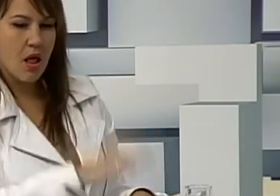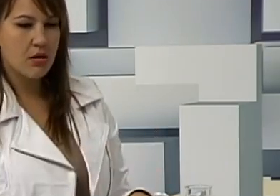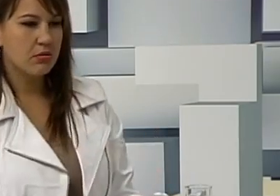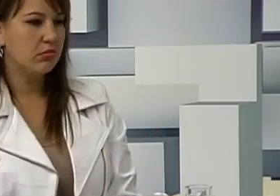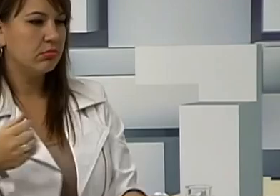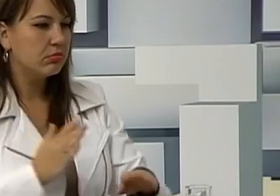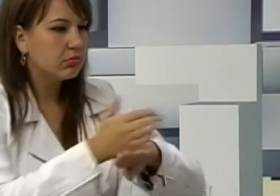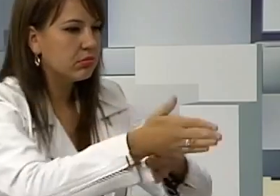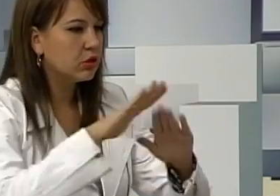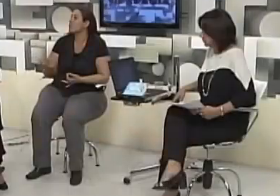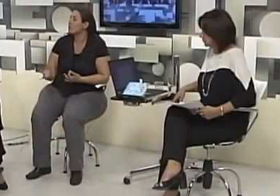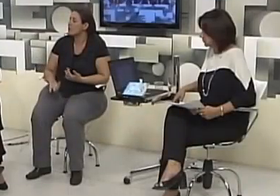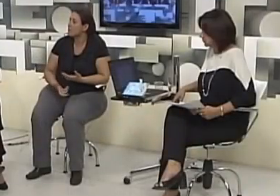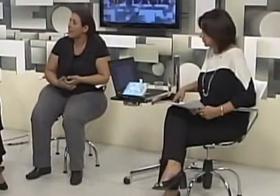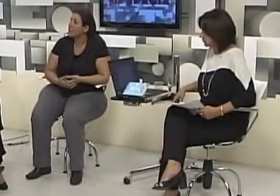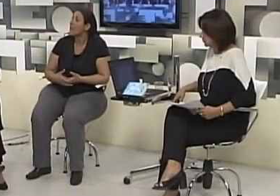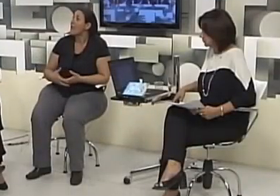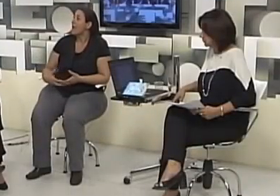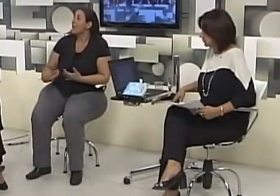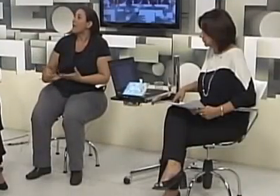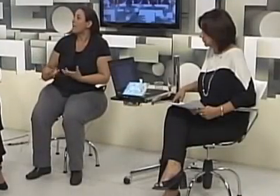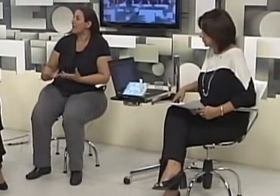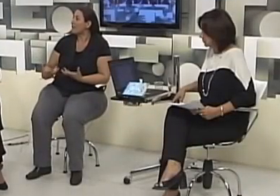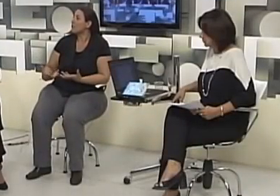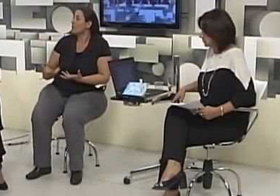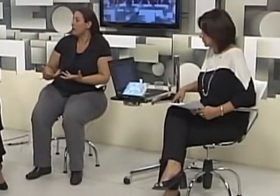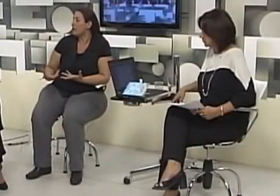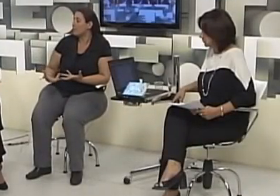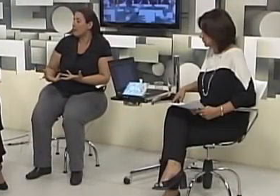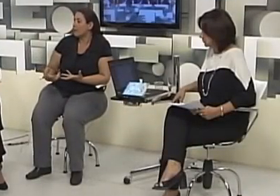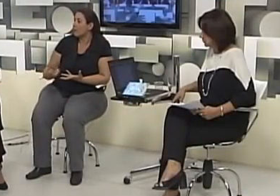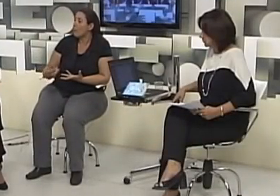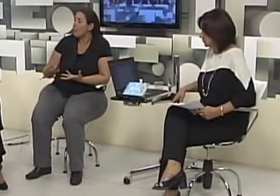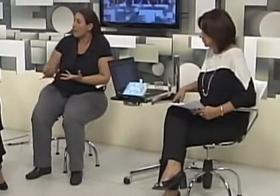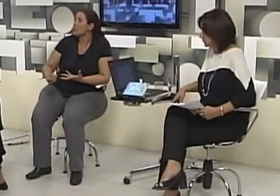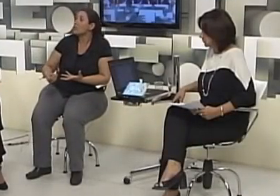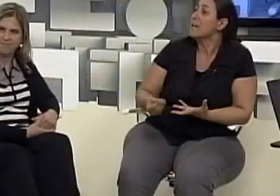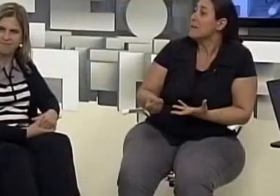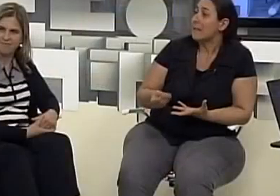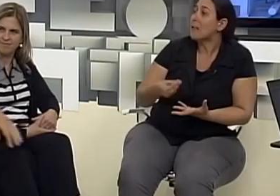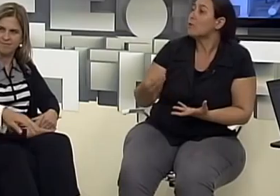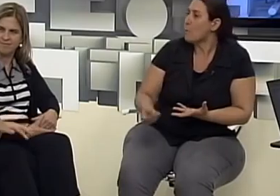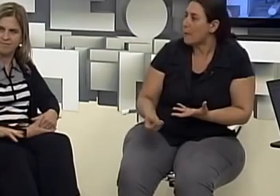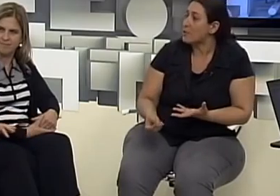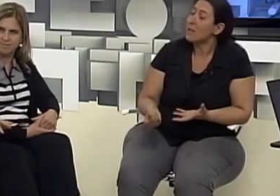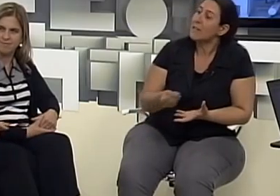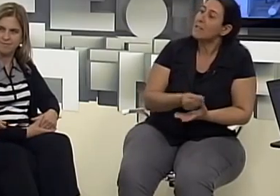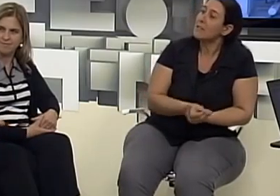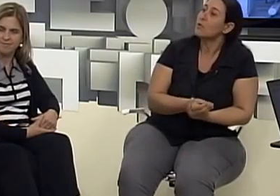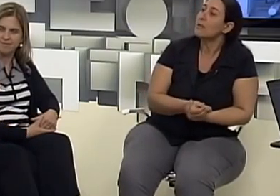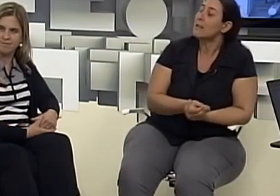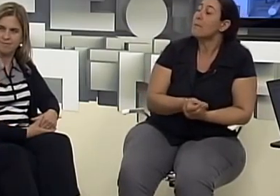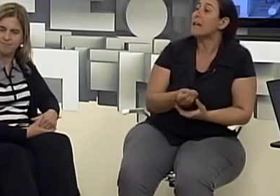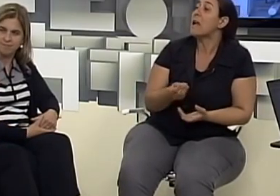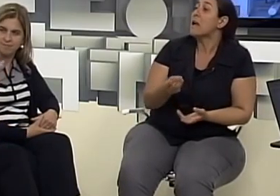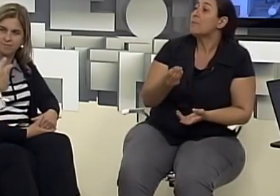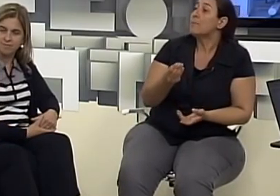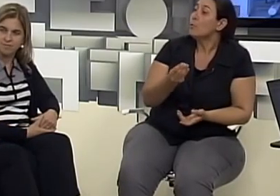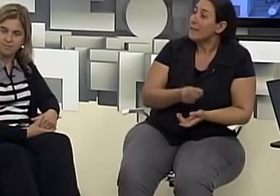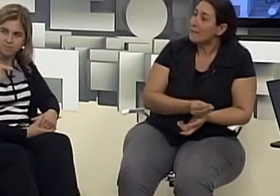contato com seus iguais, no contato com seus parentes, ela vai aprendendo normalmente, naturalmente, e a criança surda